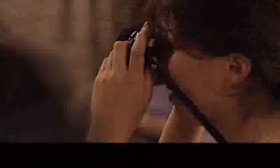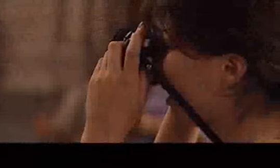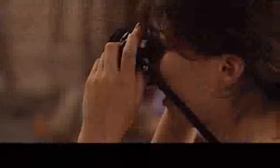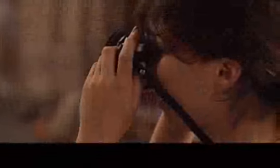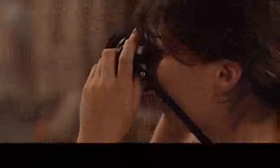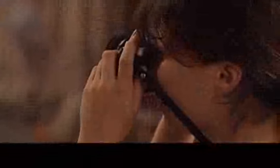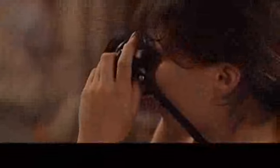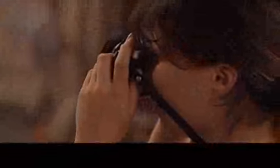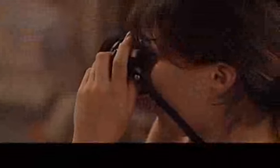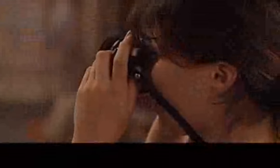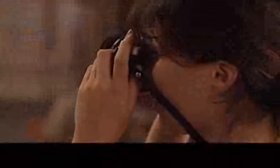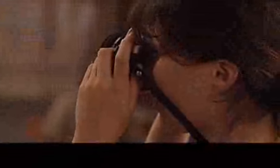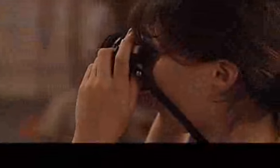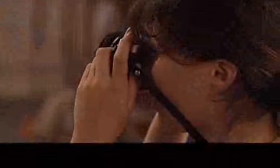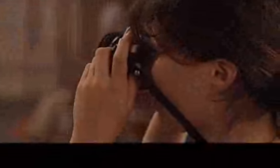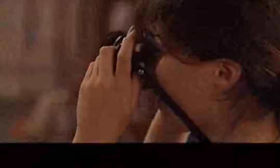Lehet ember.